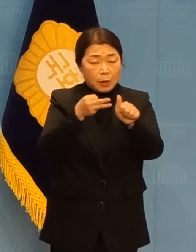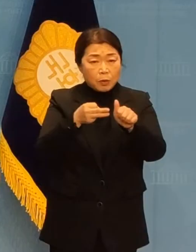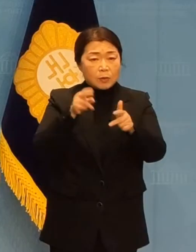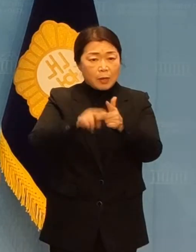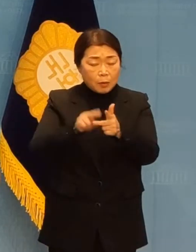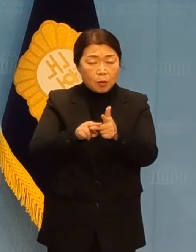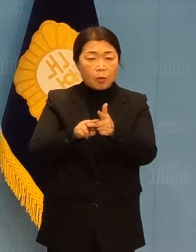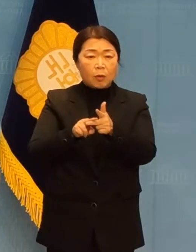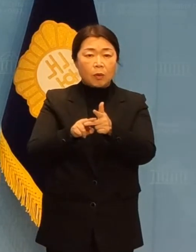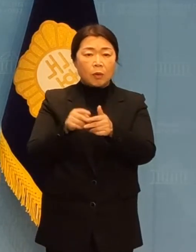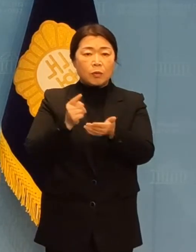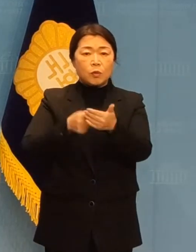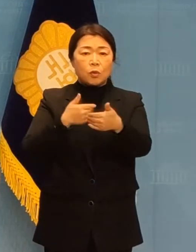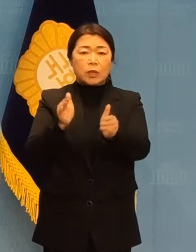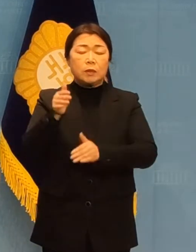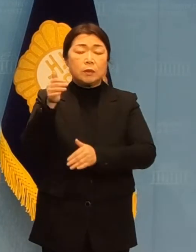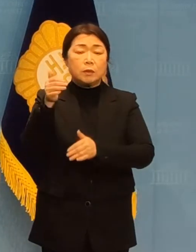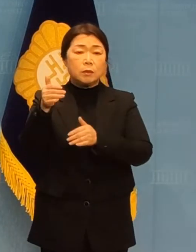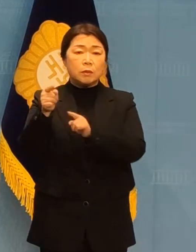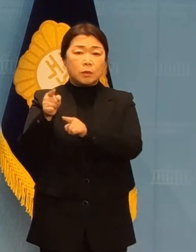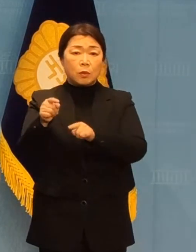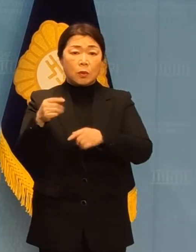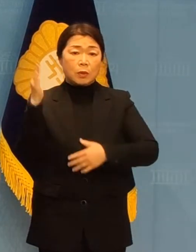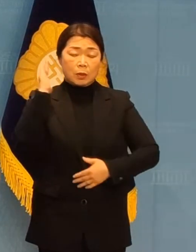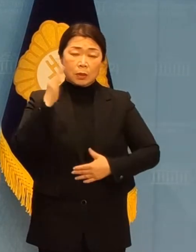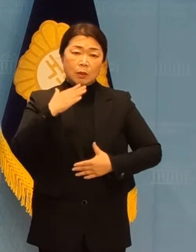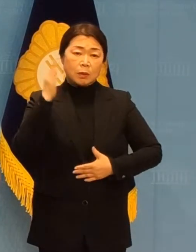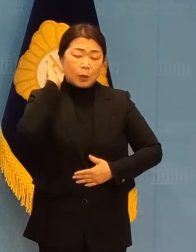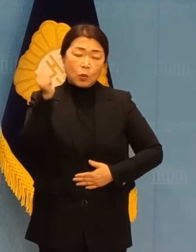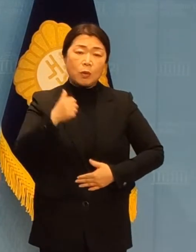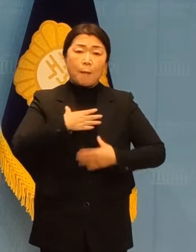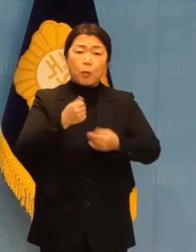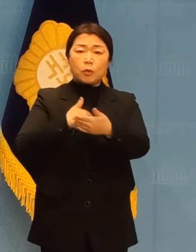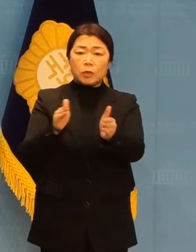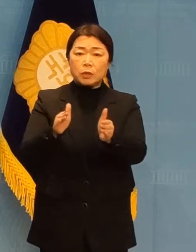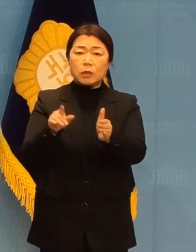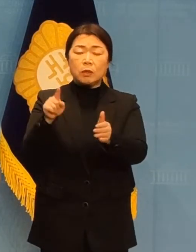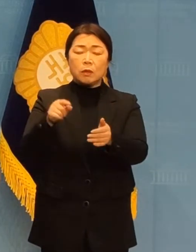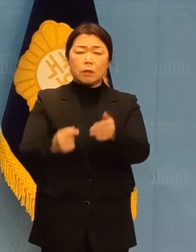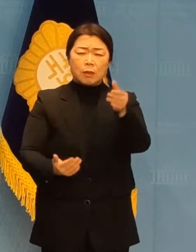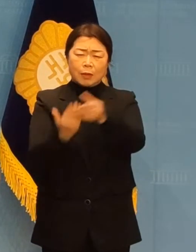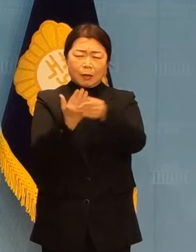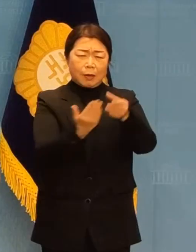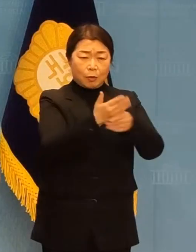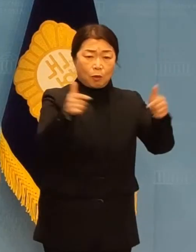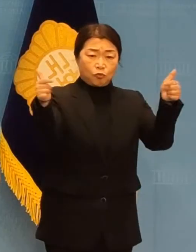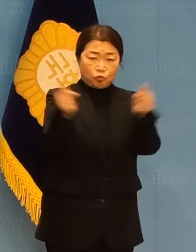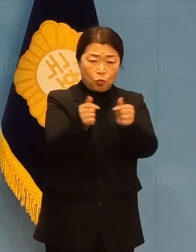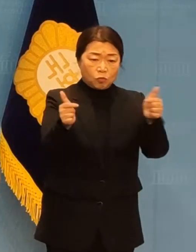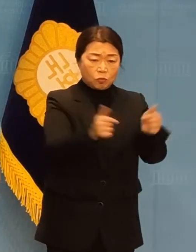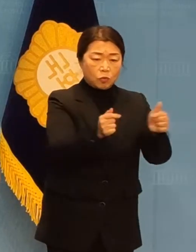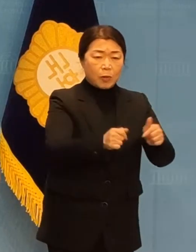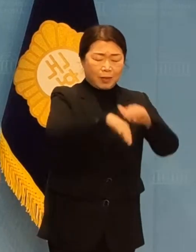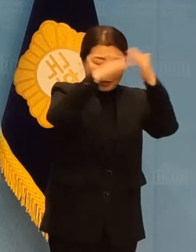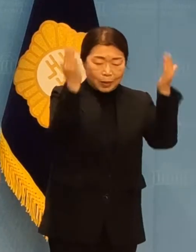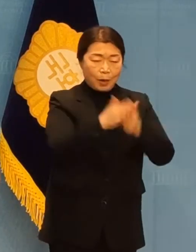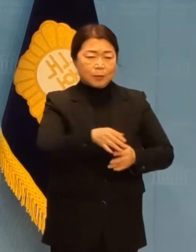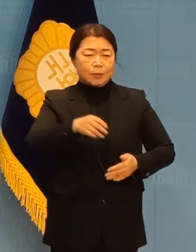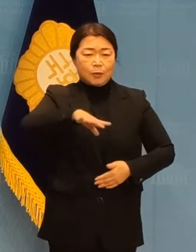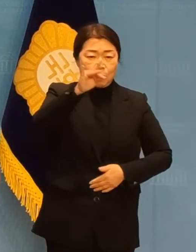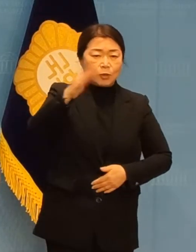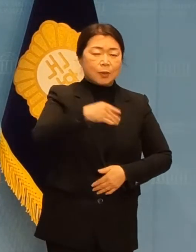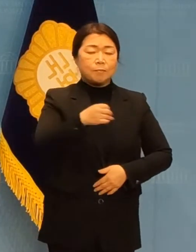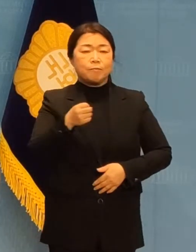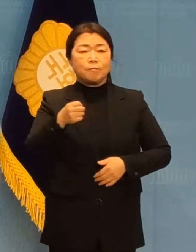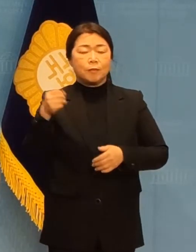대테러센터 대통령 안보실 간 보고와 사건 축소 과정을 처음부터 다시 수사하고